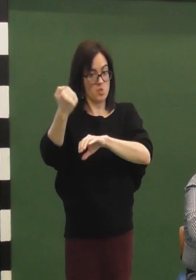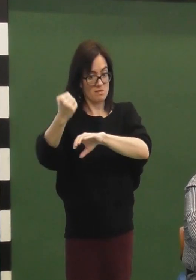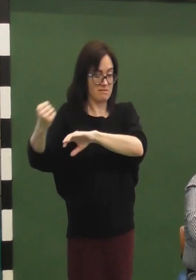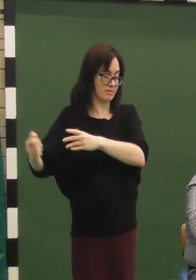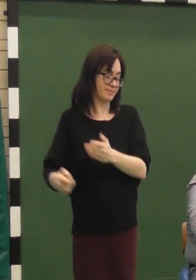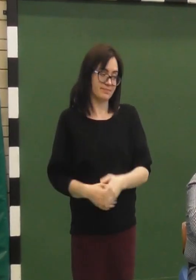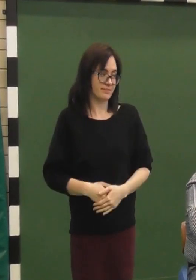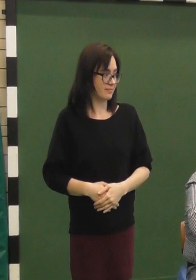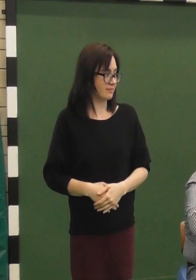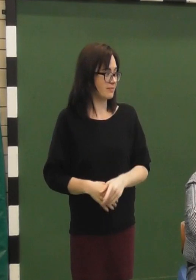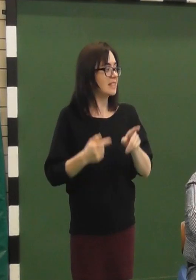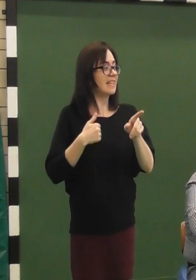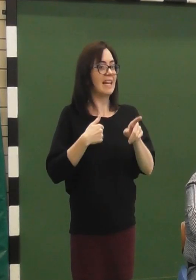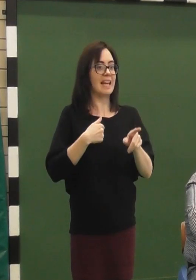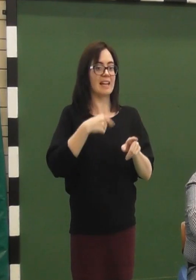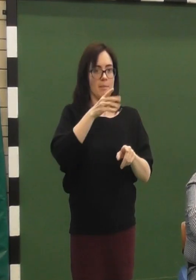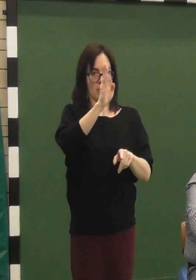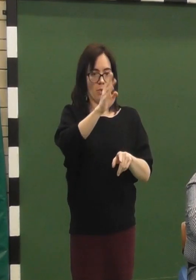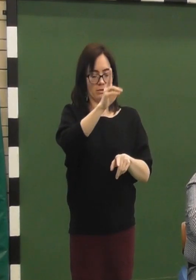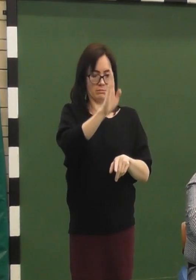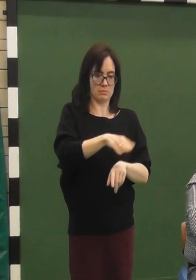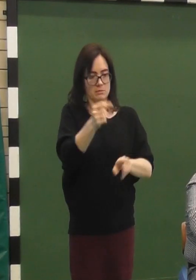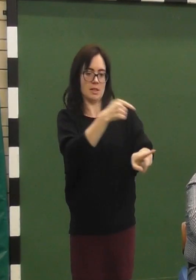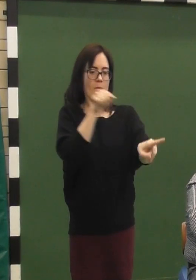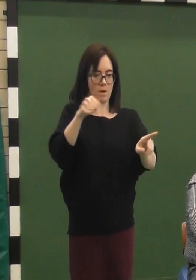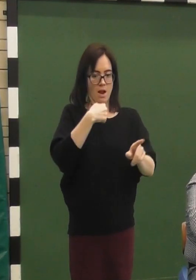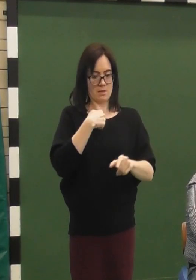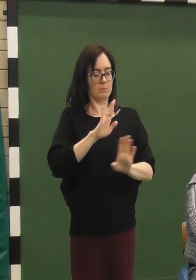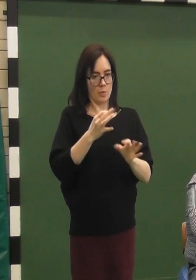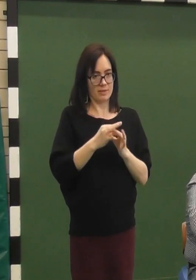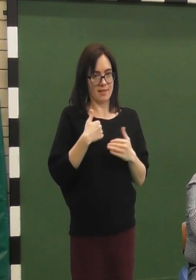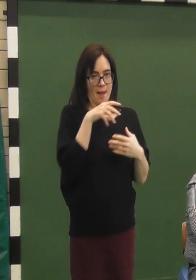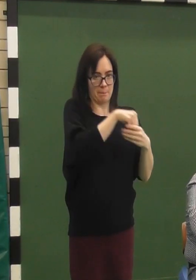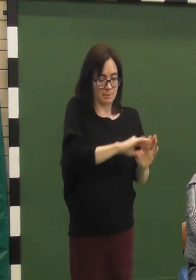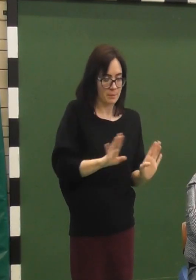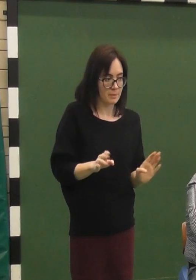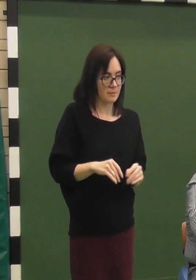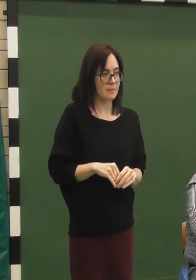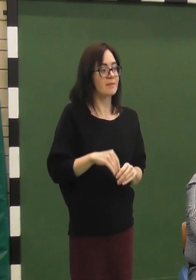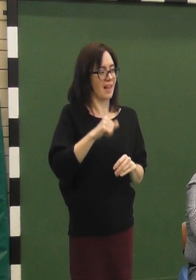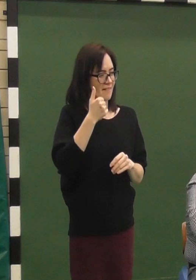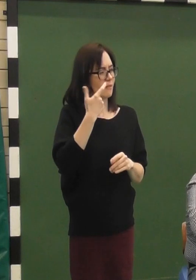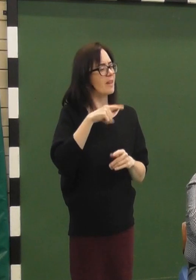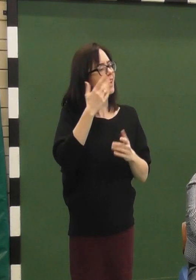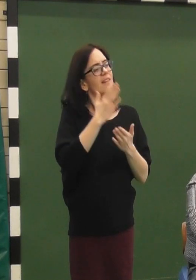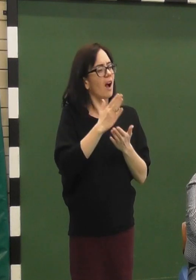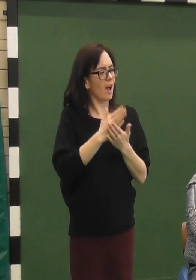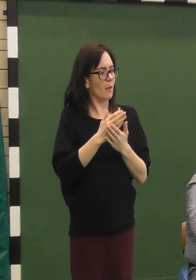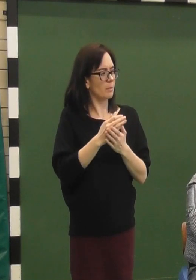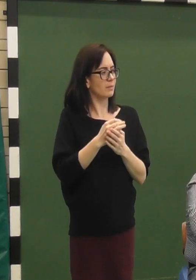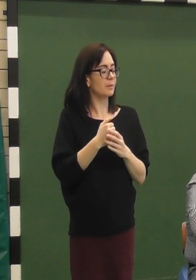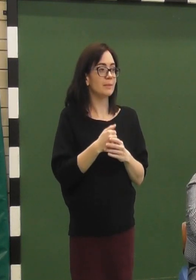Én Mengeléhez nem kerültem, de egy alkalommal, amikor állandóan sorba állunk